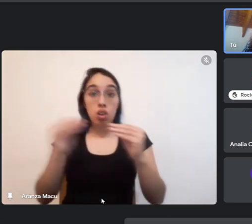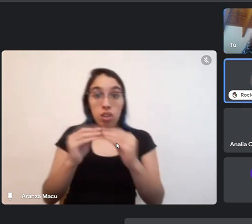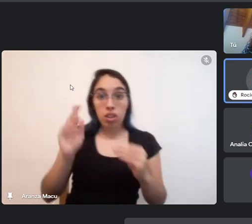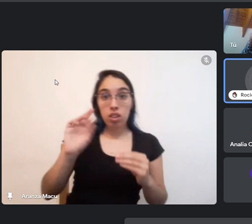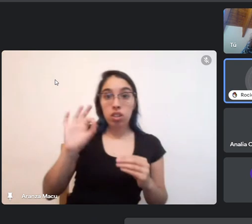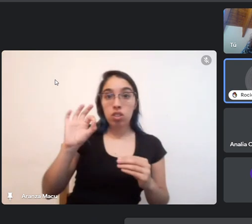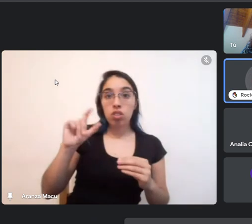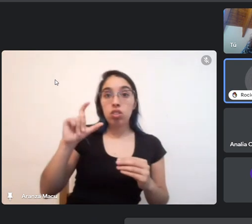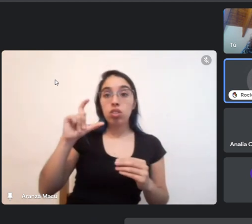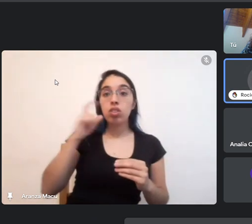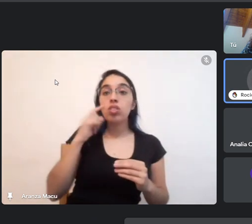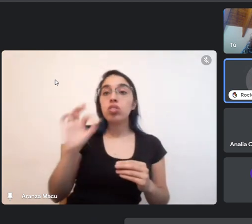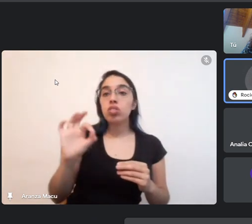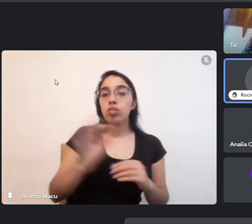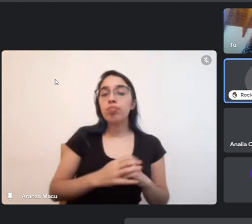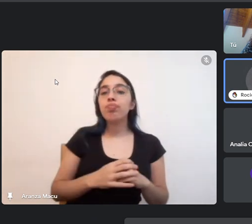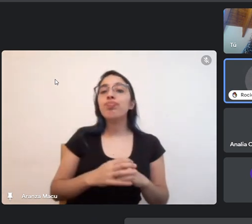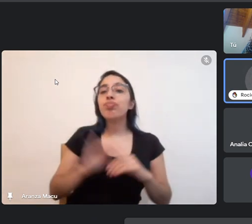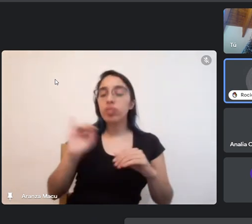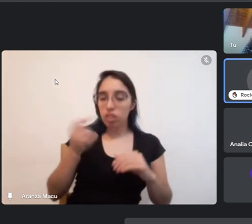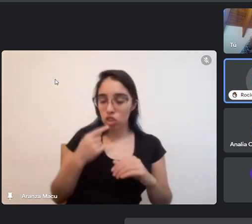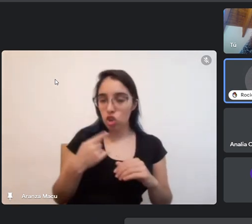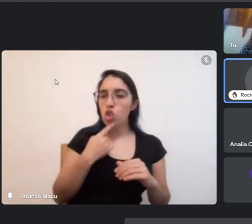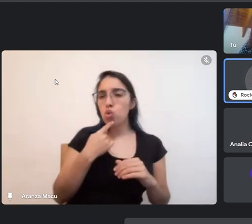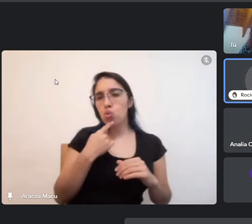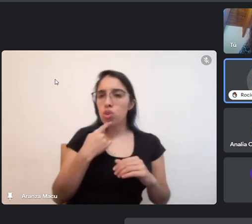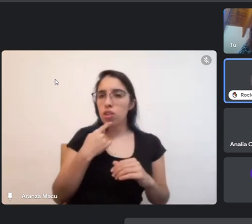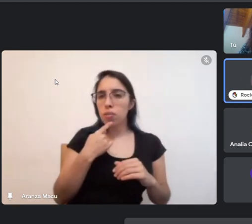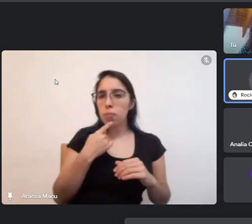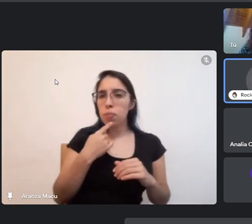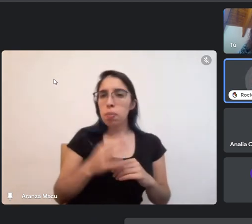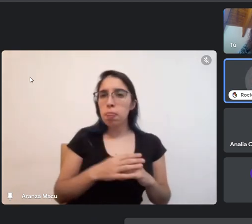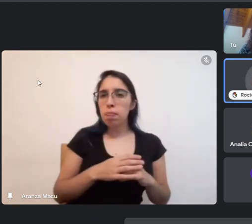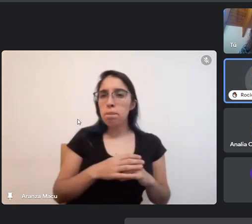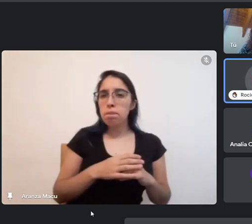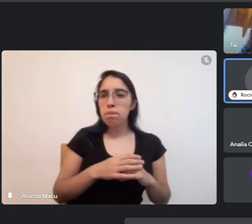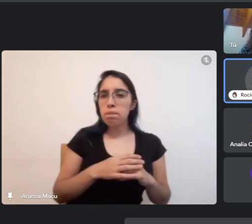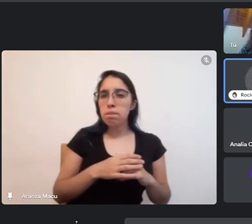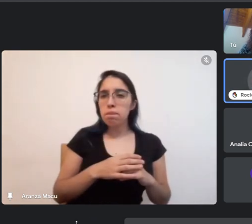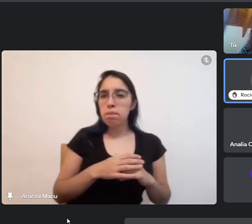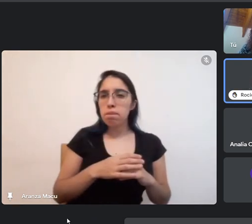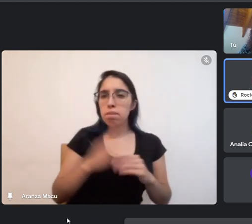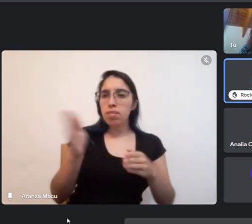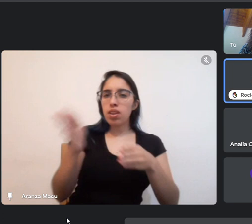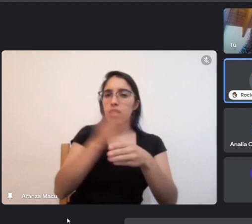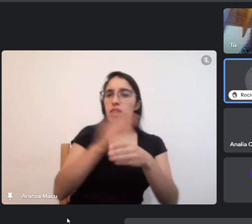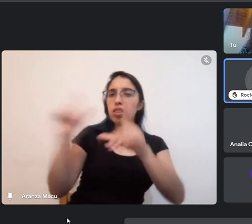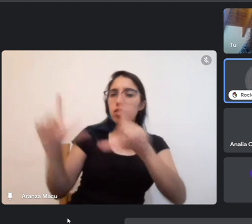Sí, profe, yo tenía una duda. Uy, también justo la puedo volver un poquito para atrás. Sí, sí.